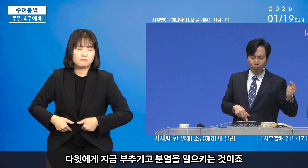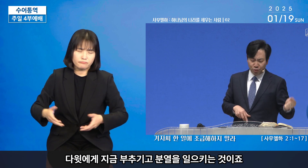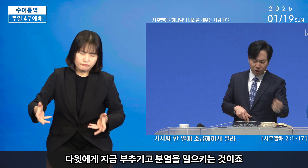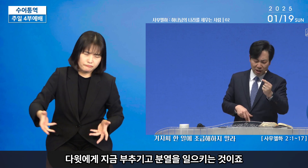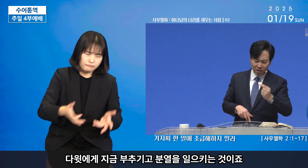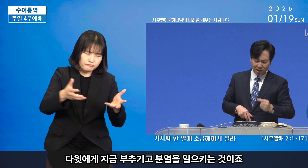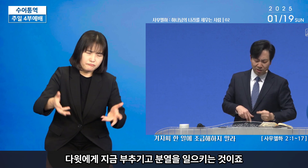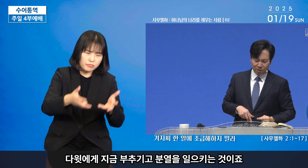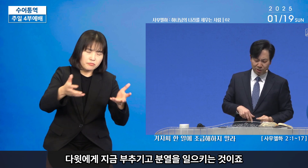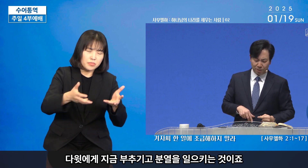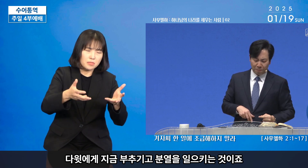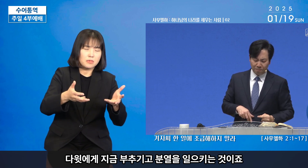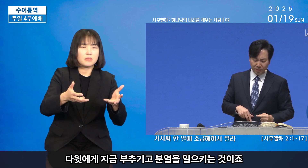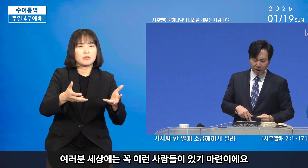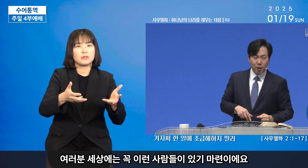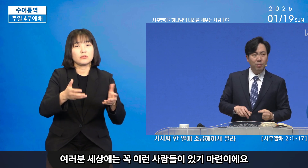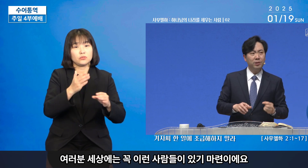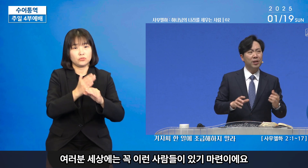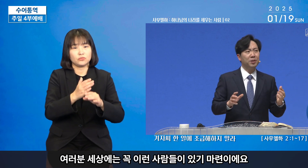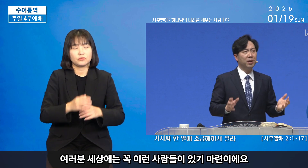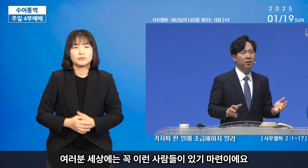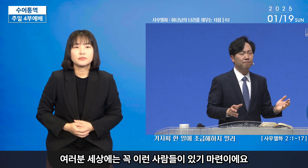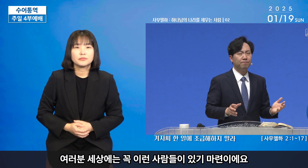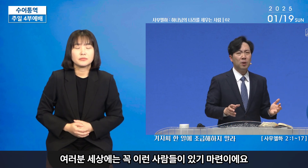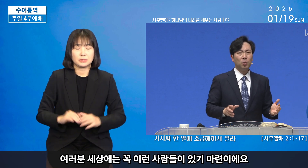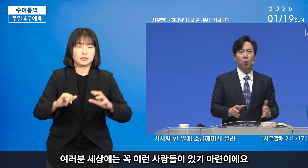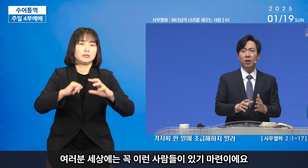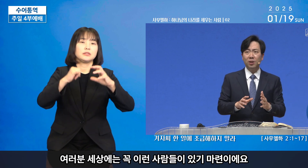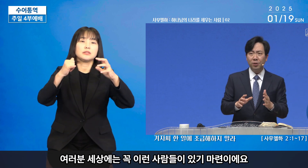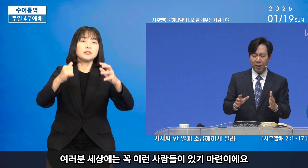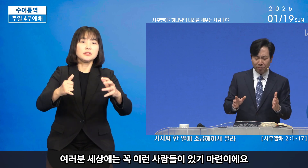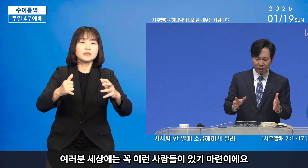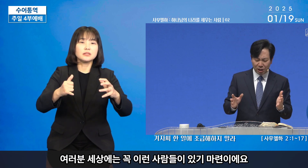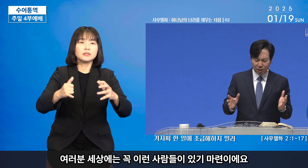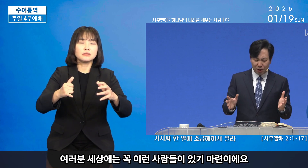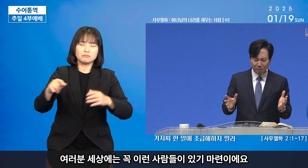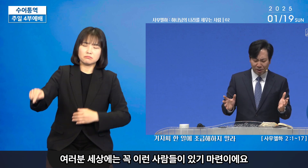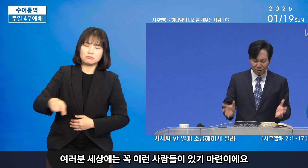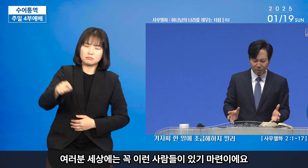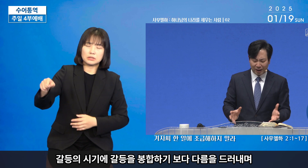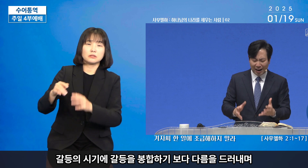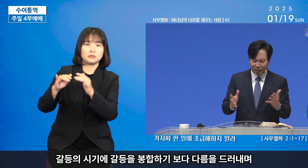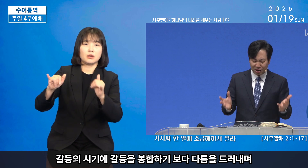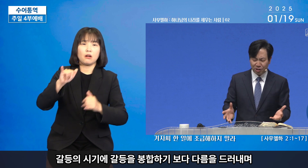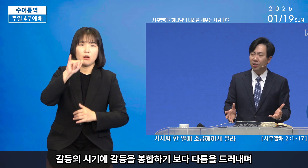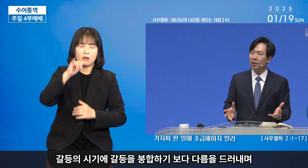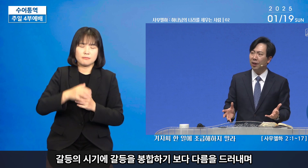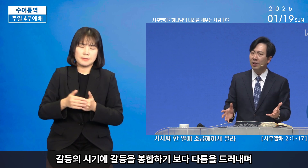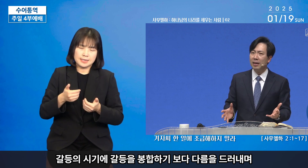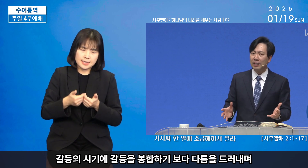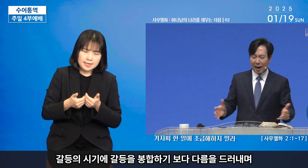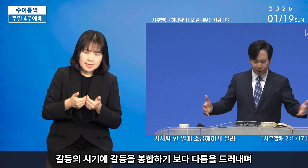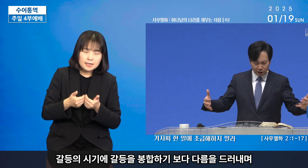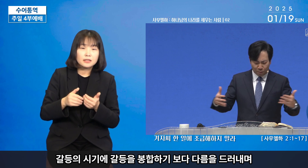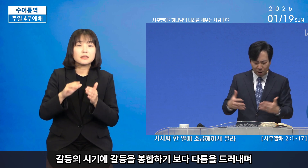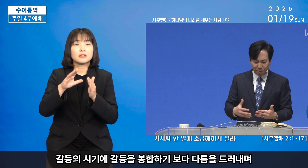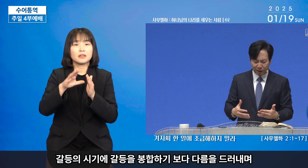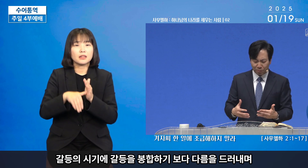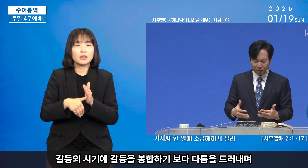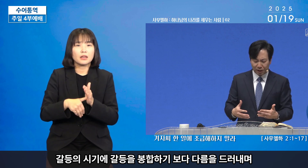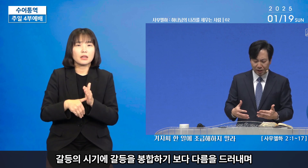부추기고 분열을 일으키는 것이죠. 여러분, 세상에는 꼭 이런 사람들이 있기 마련이에요. 갈등의 시기에